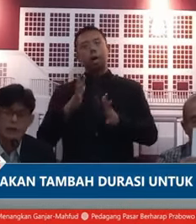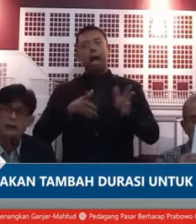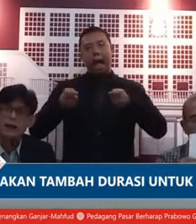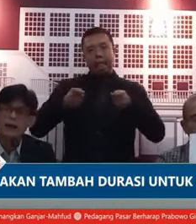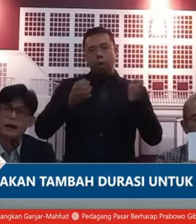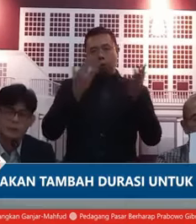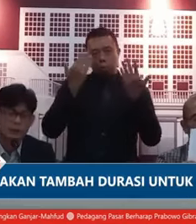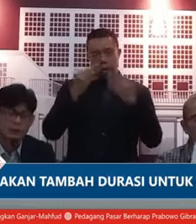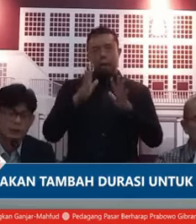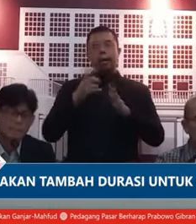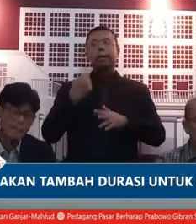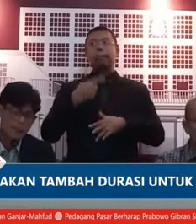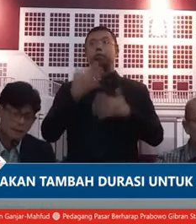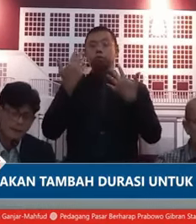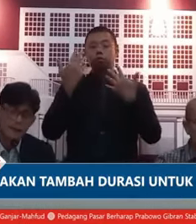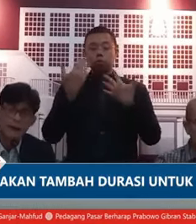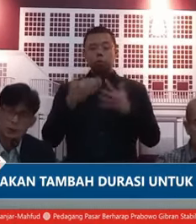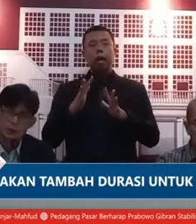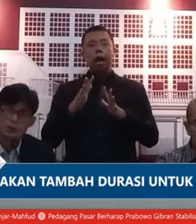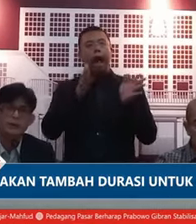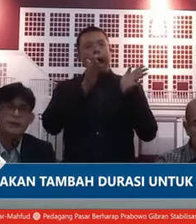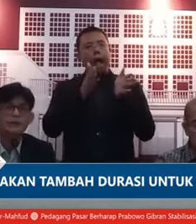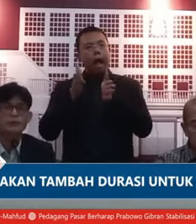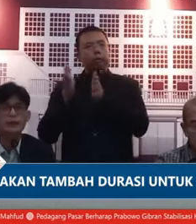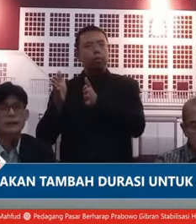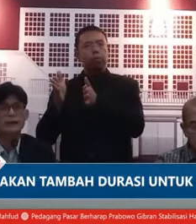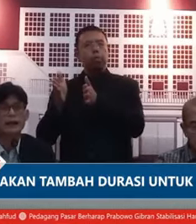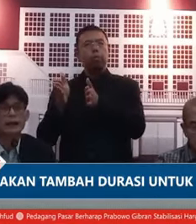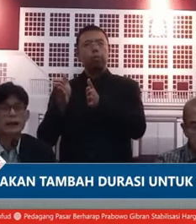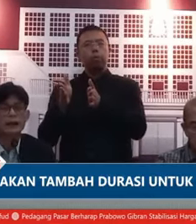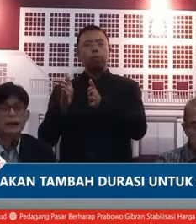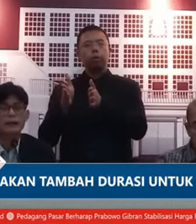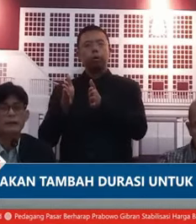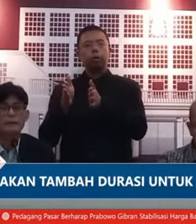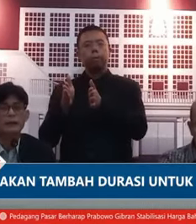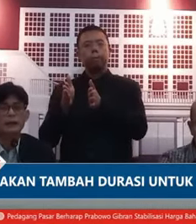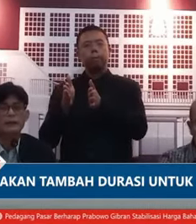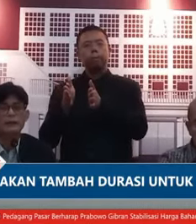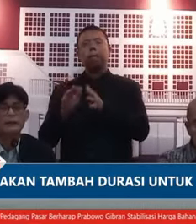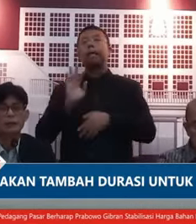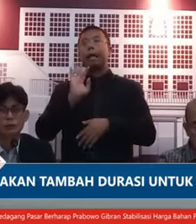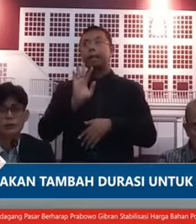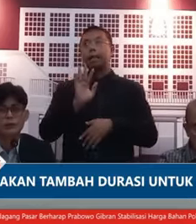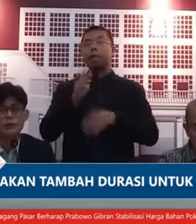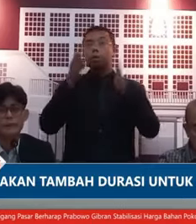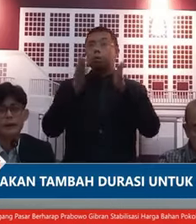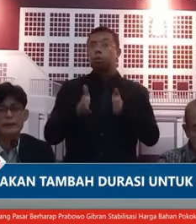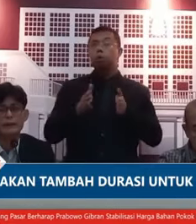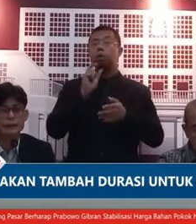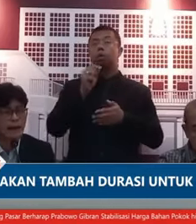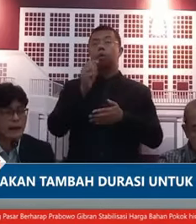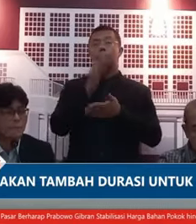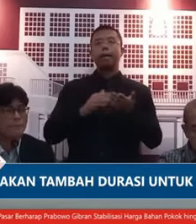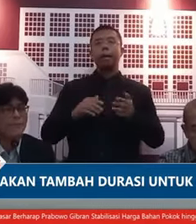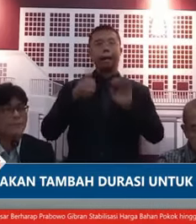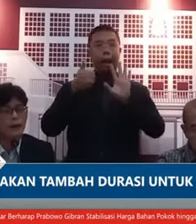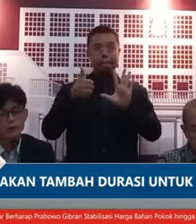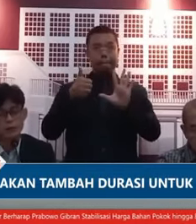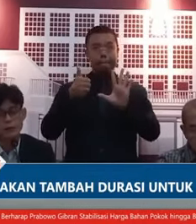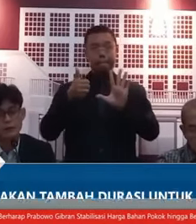itu dan kami sudah atur dan kemudian nanti di khusus di segmen